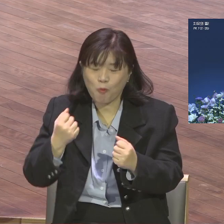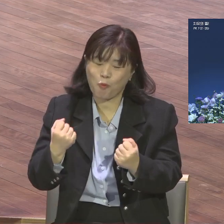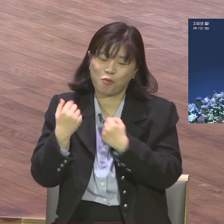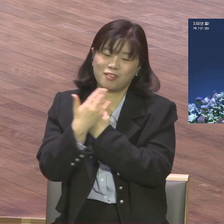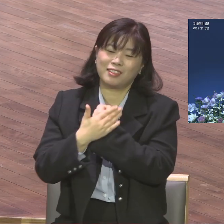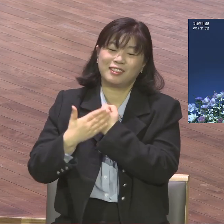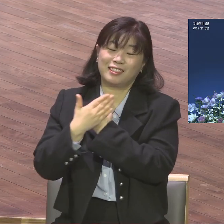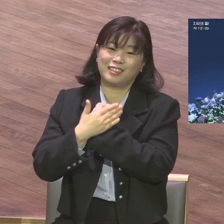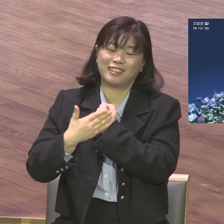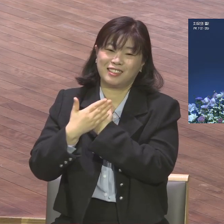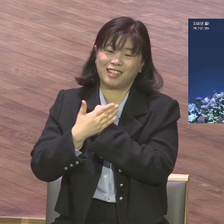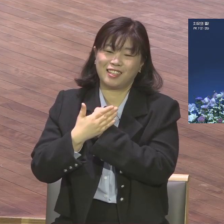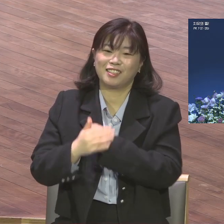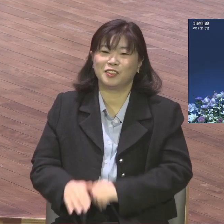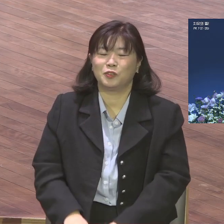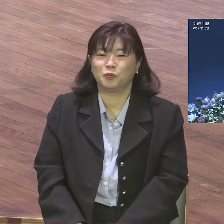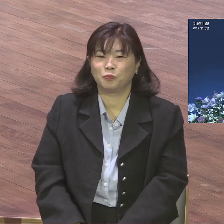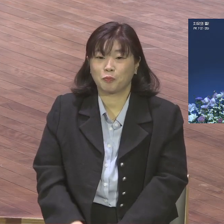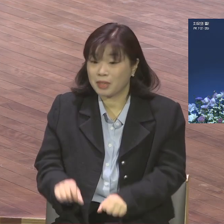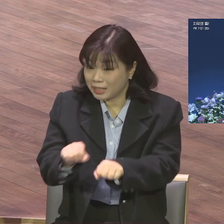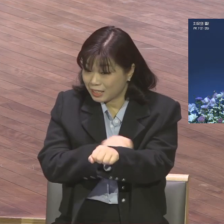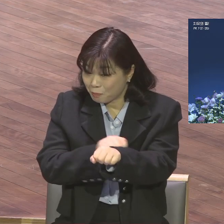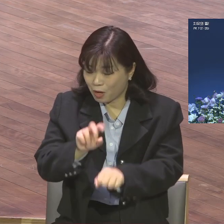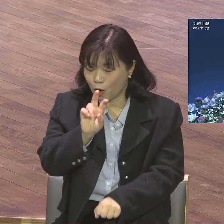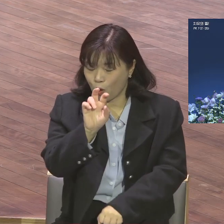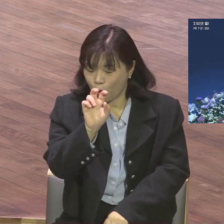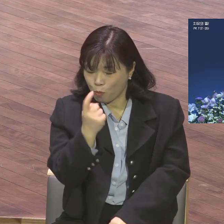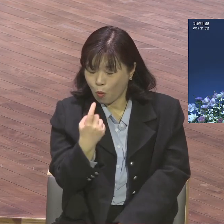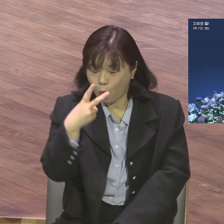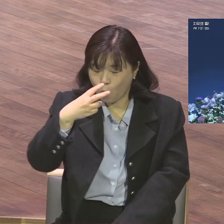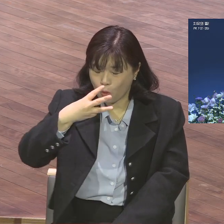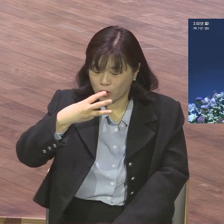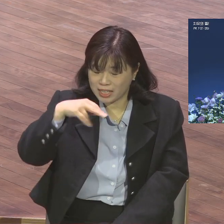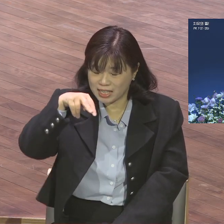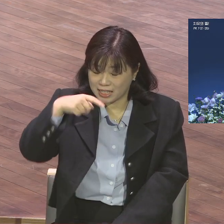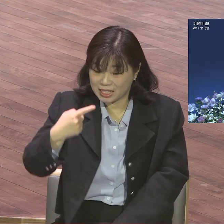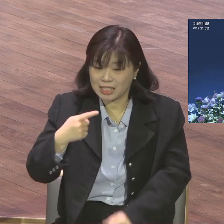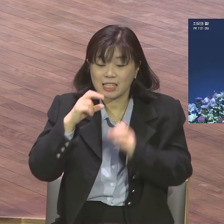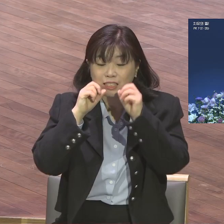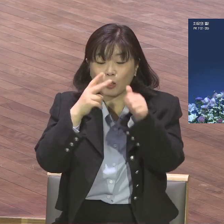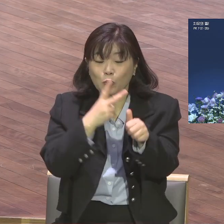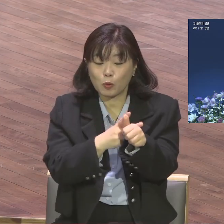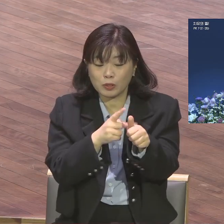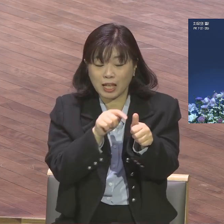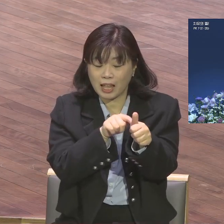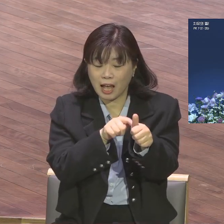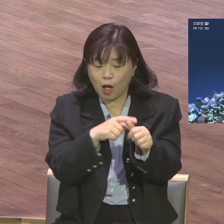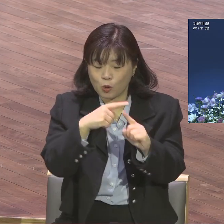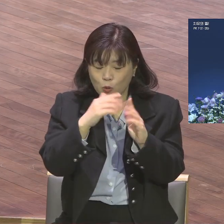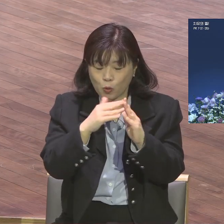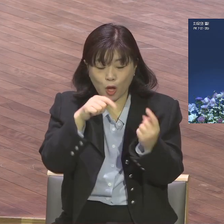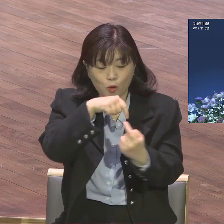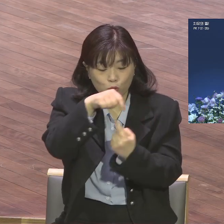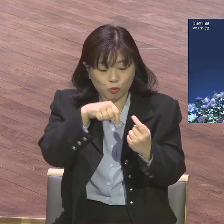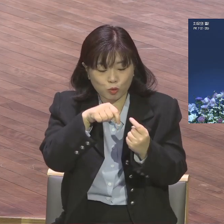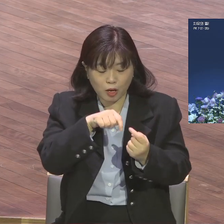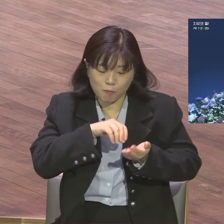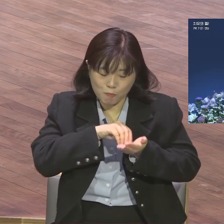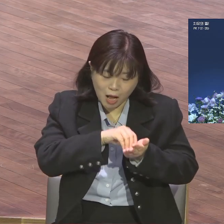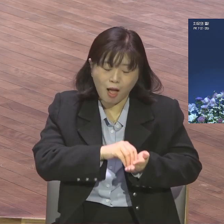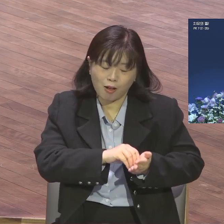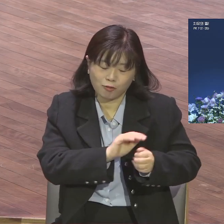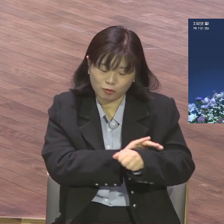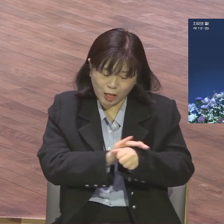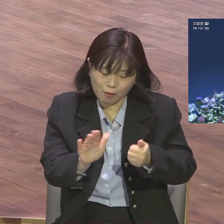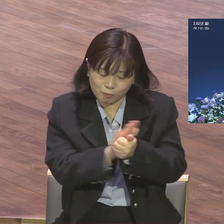아주 큰 힘 있는 엘리트가 있고, 또 수민, 또 이분들은 무역, 또